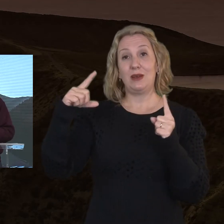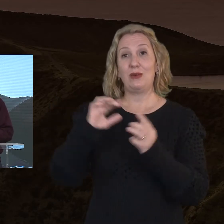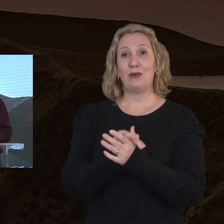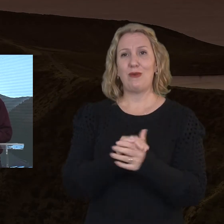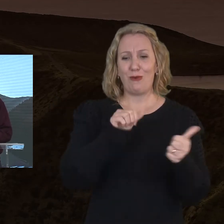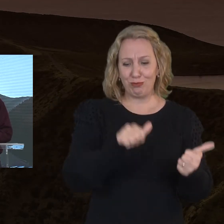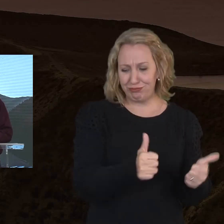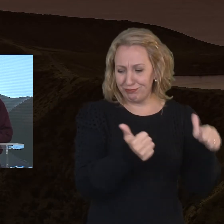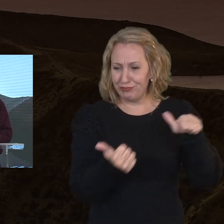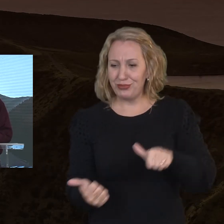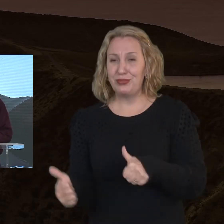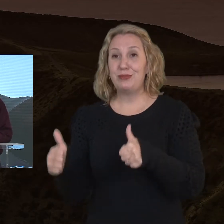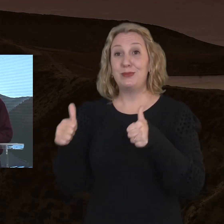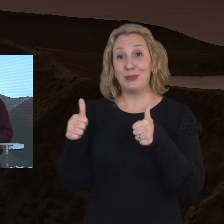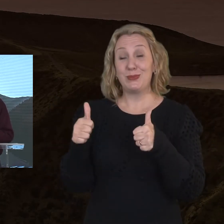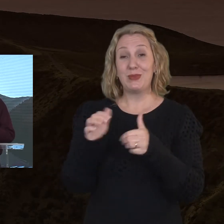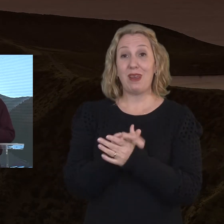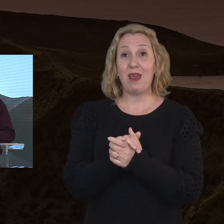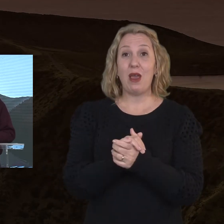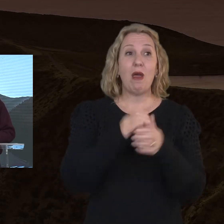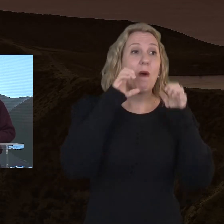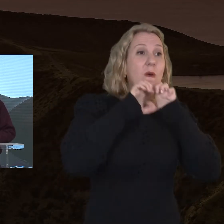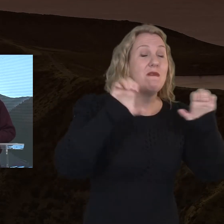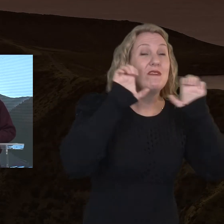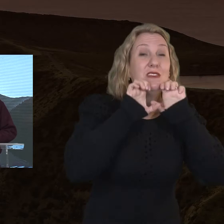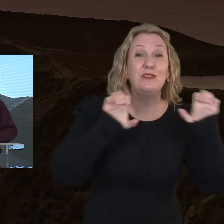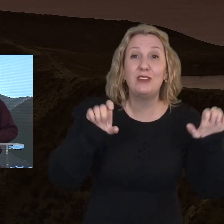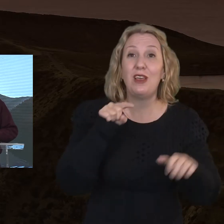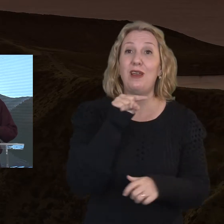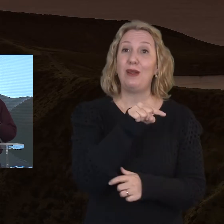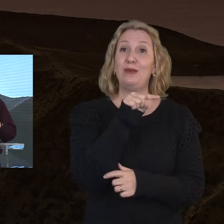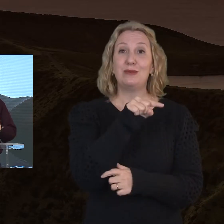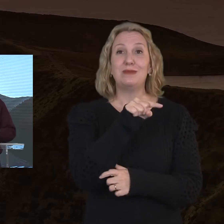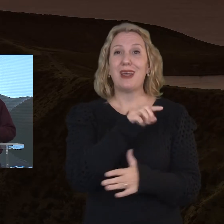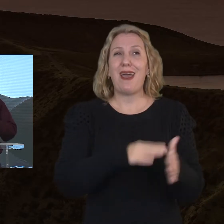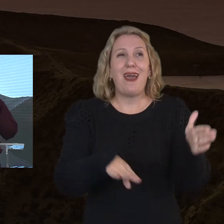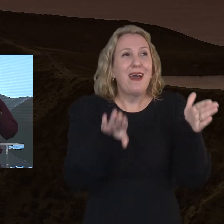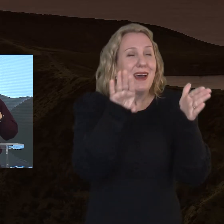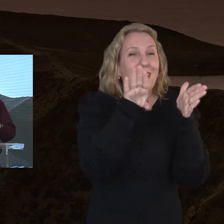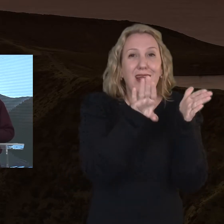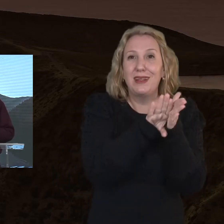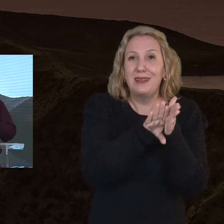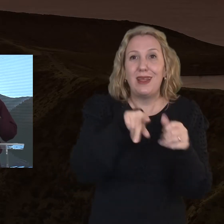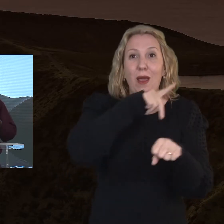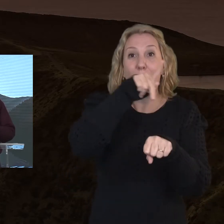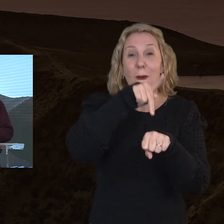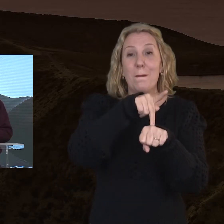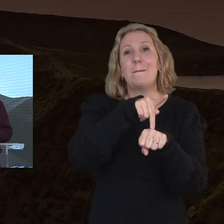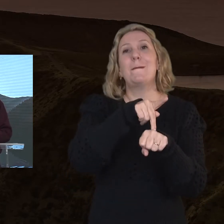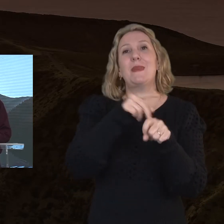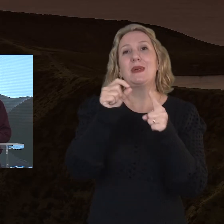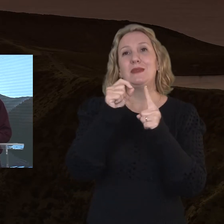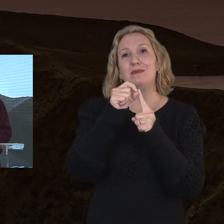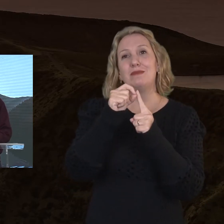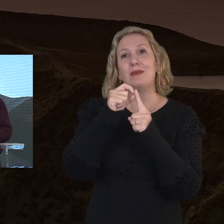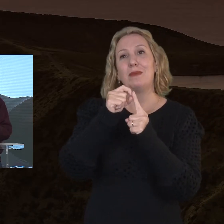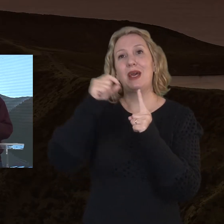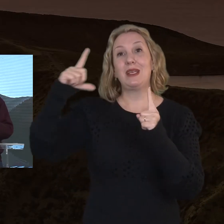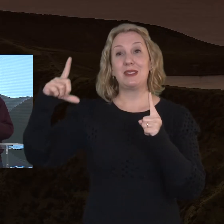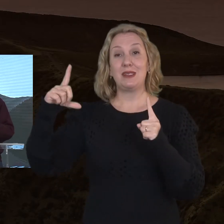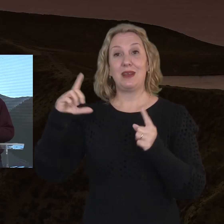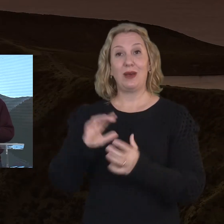seja o senhor então realmente irmão quanta alegria ver os irmãos ali sendo batizados invocando o nome do senhor